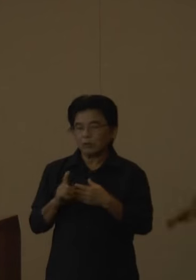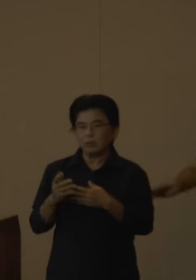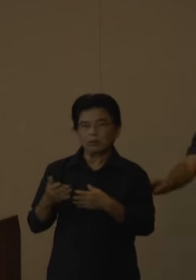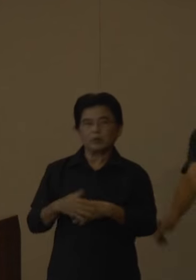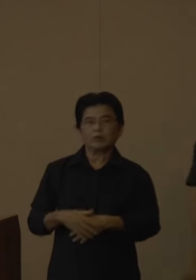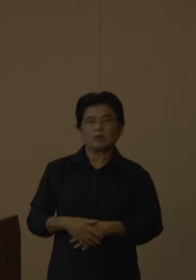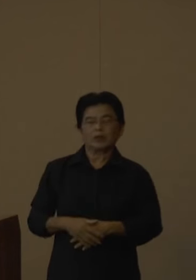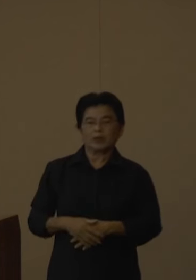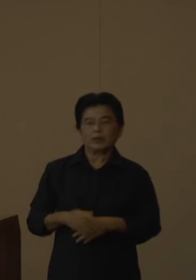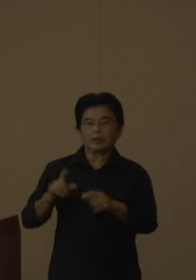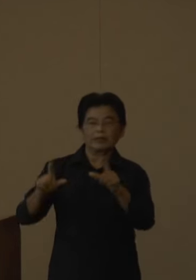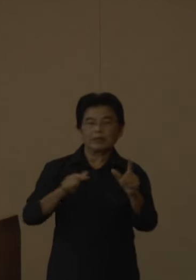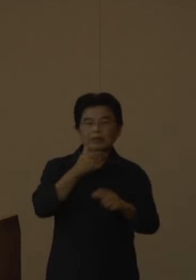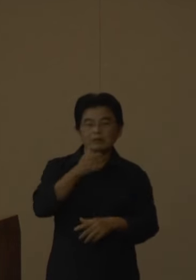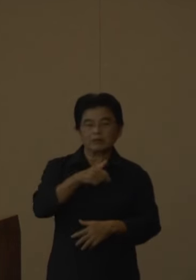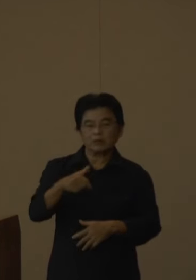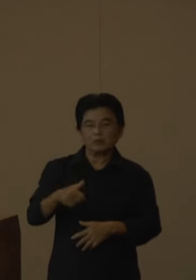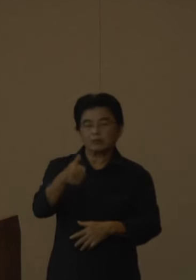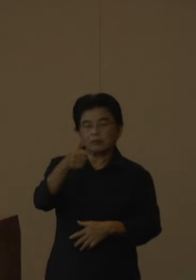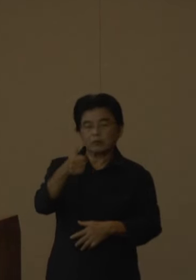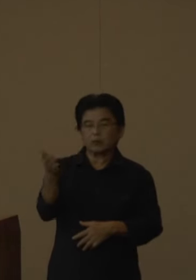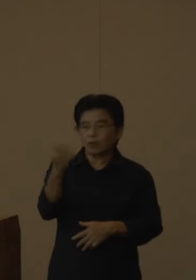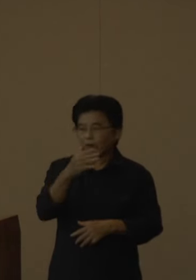では、生活福祉部長から。